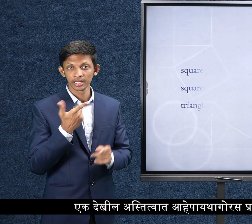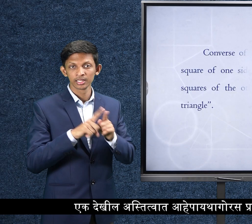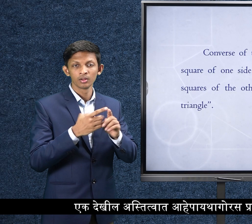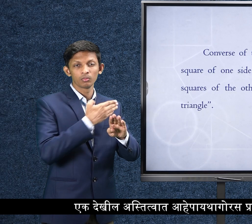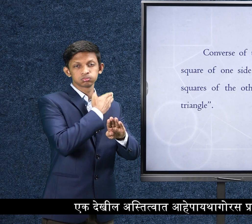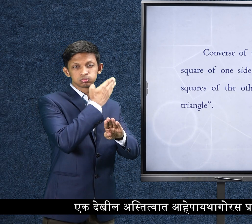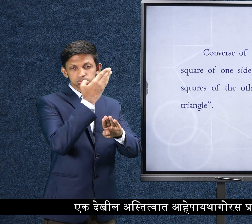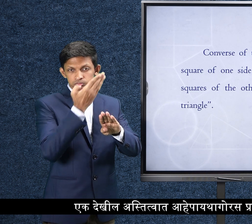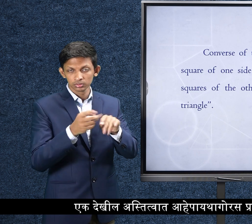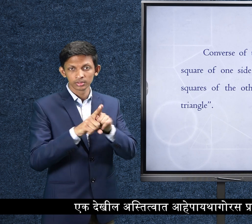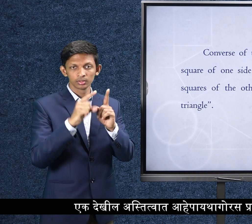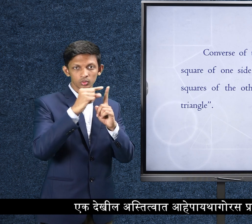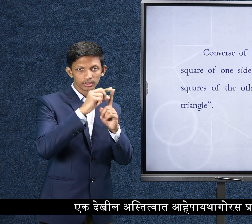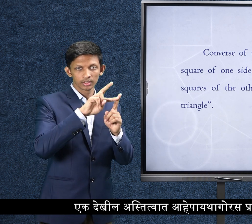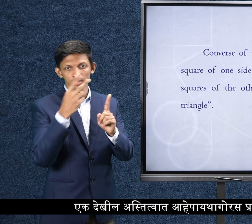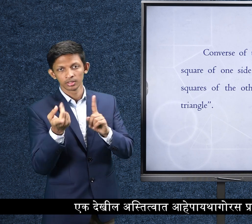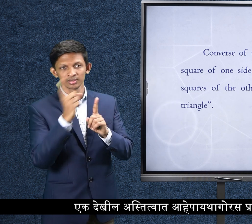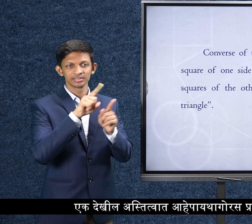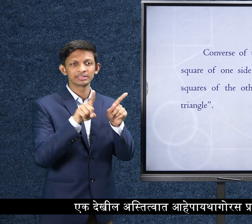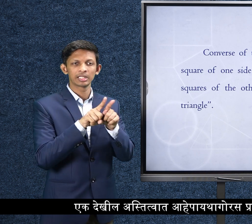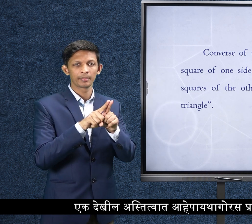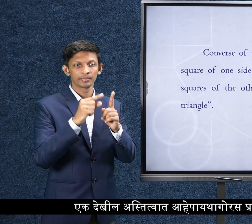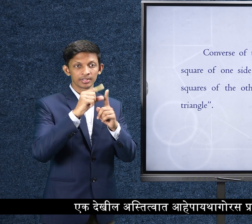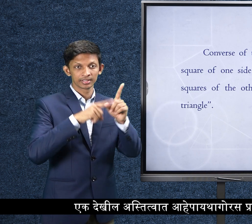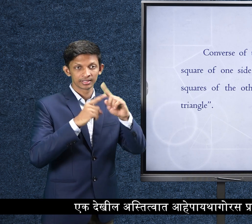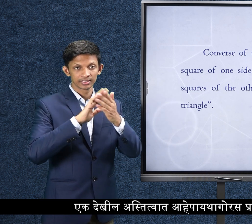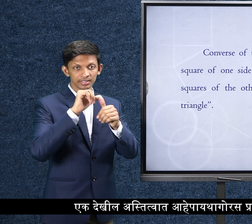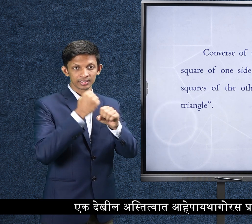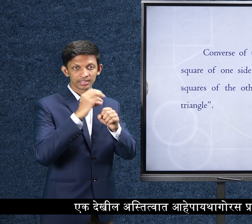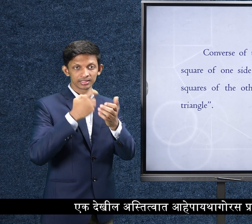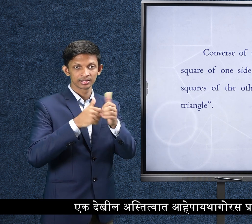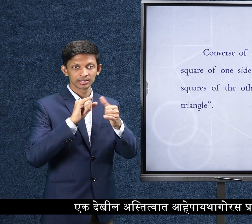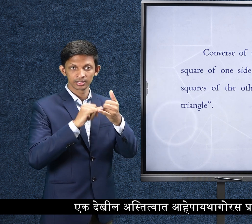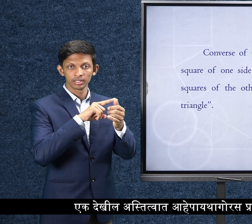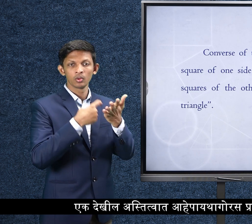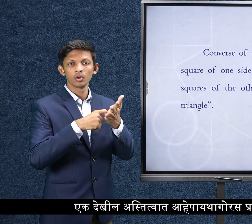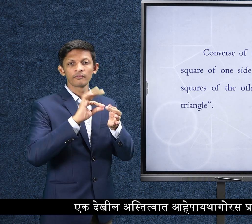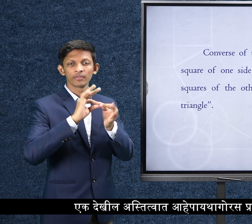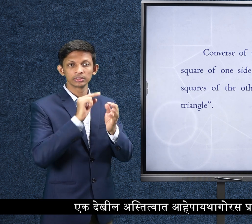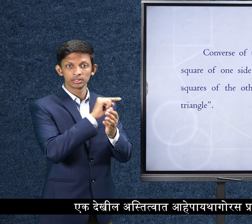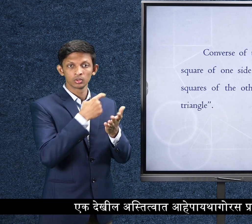देखील अस्तित्वात आहे पायथागोरस प्रमेयाचा विपर्या सत्यात म्हटले आहे,